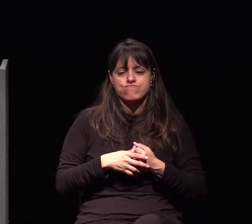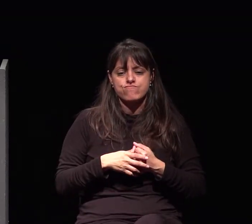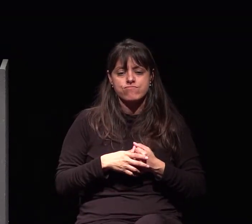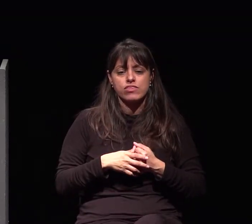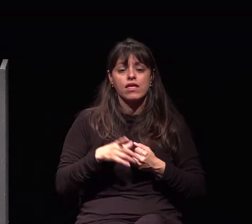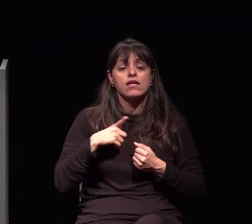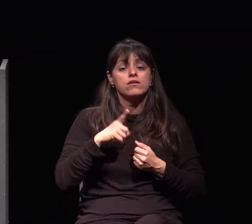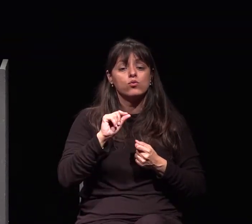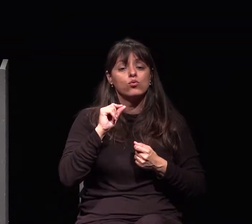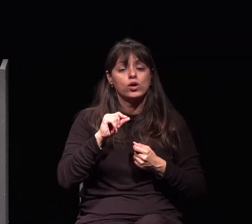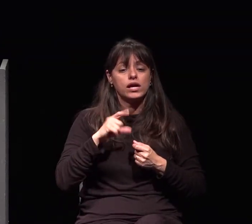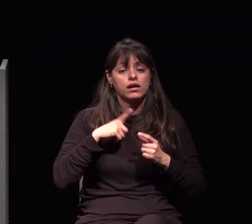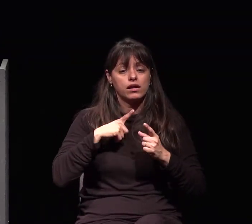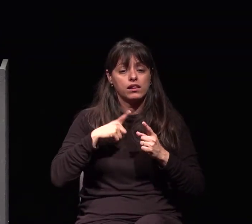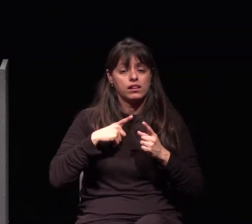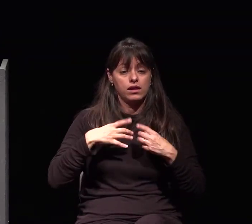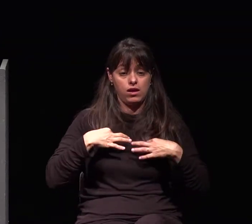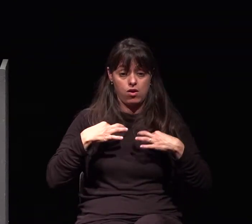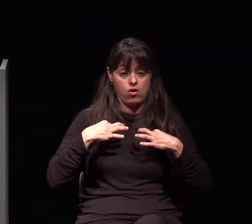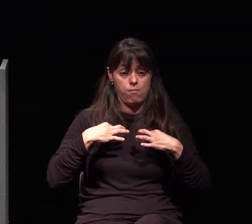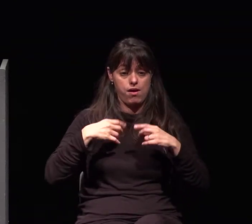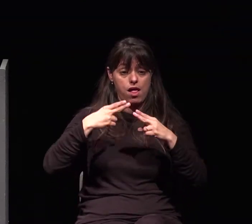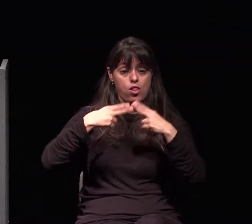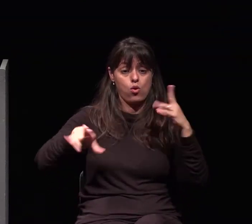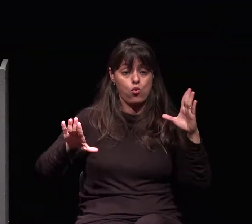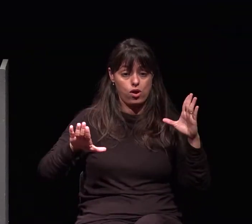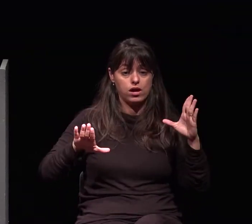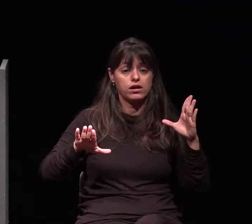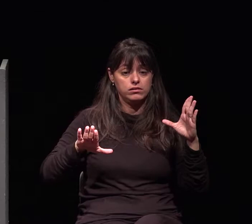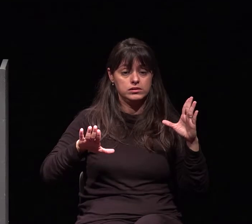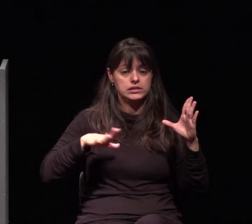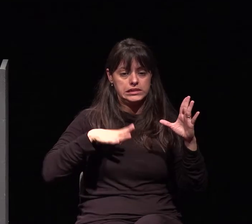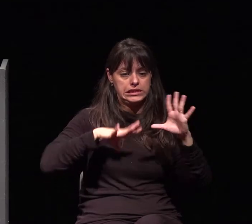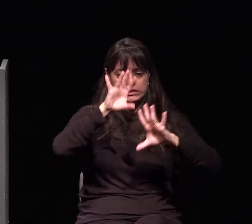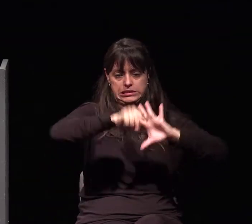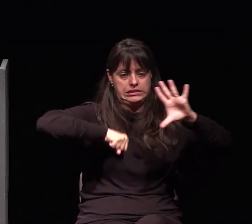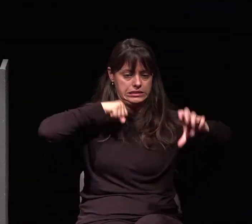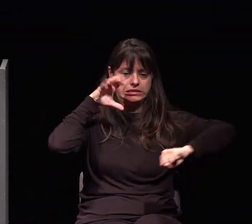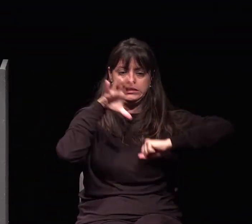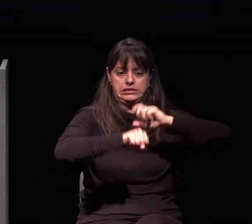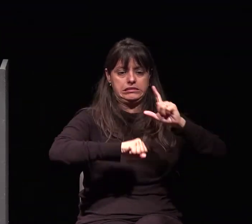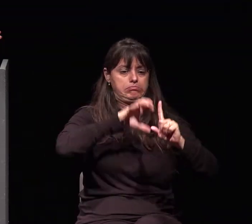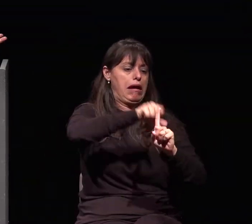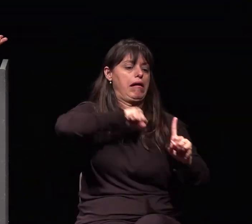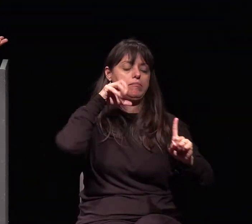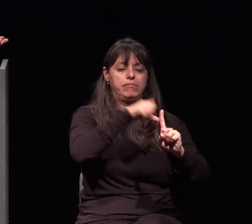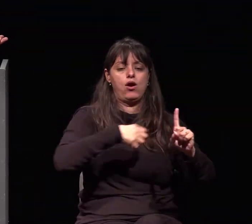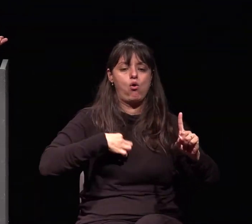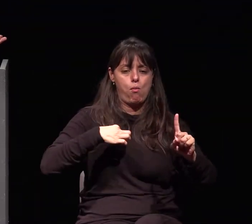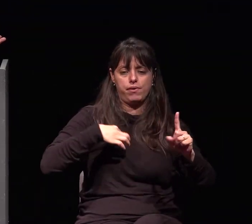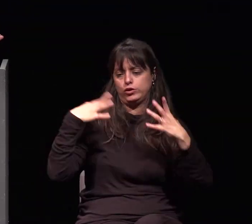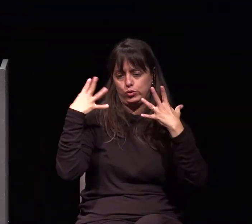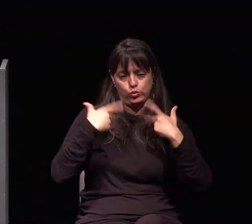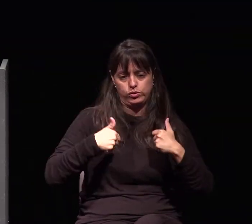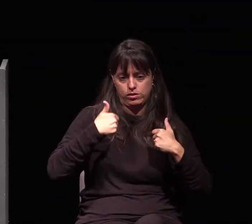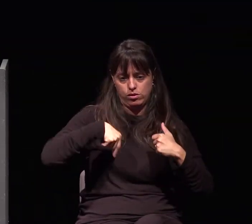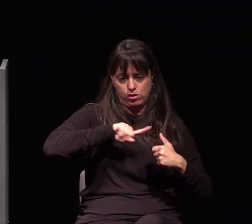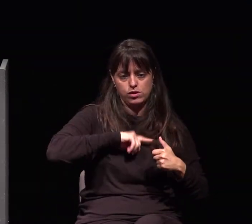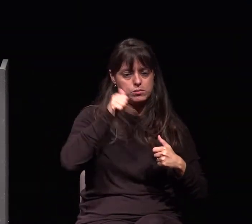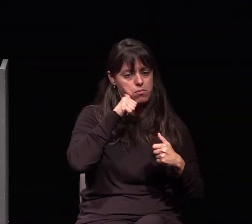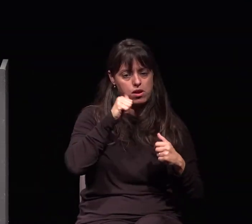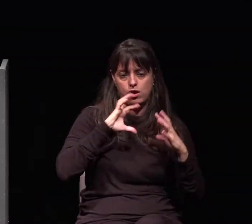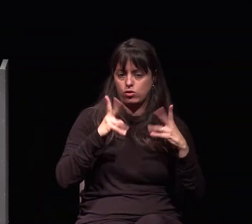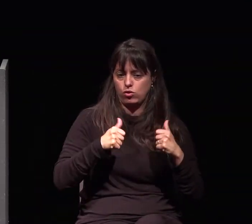nua e eles despiam, né, arrancavam a roupa, porque todas nós, mulheres,